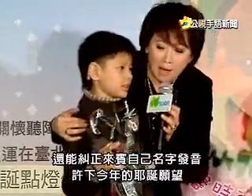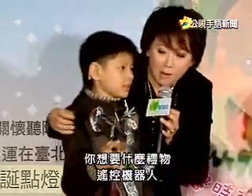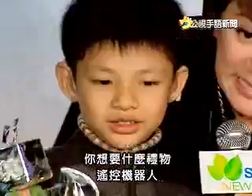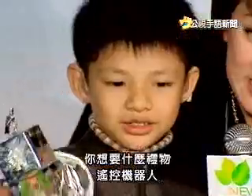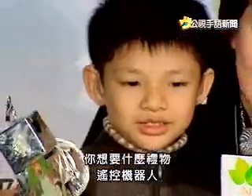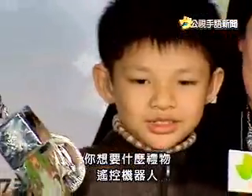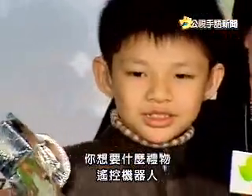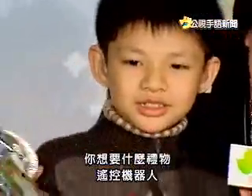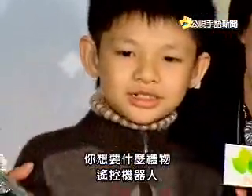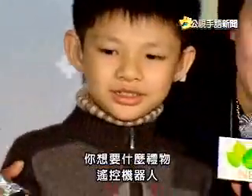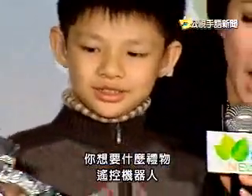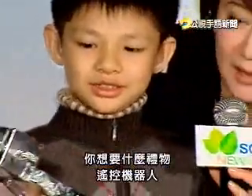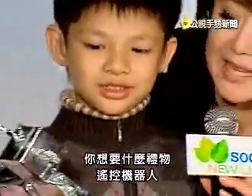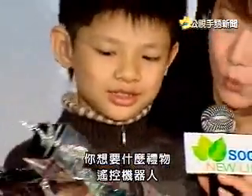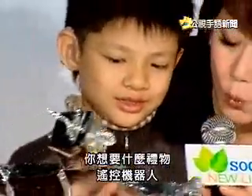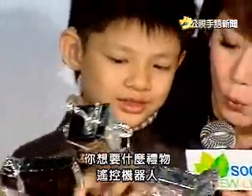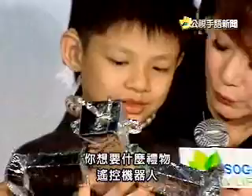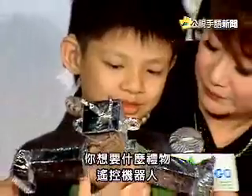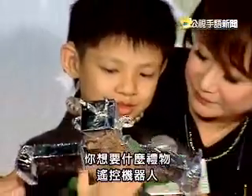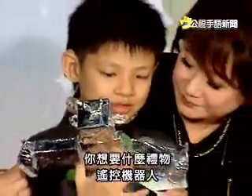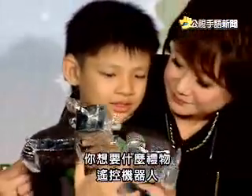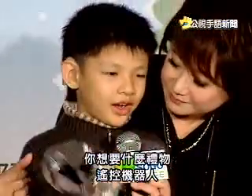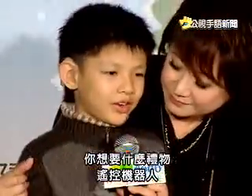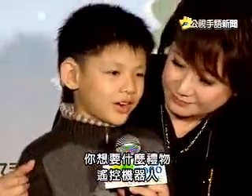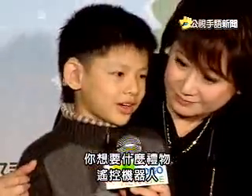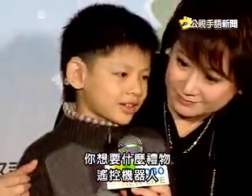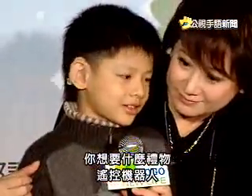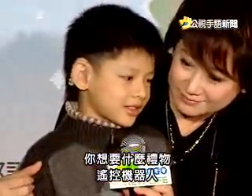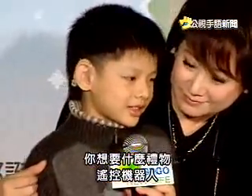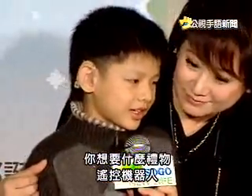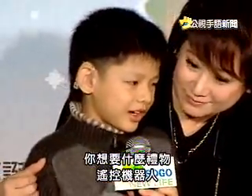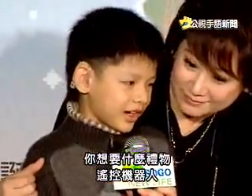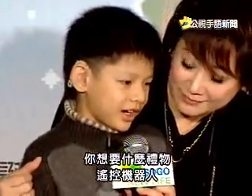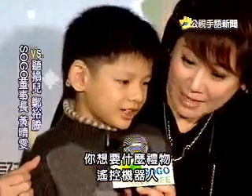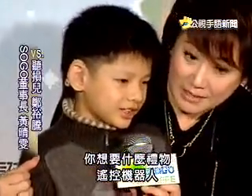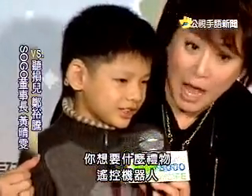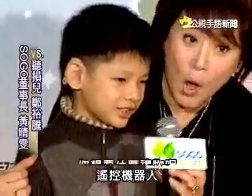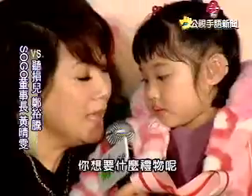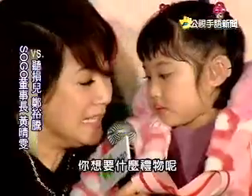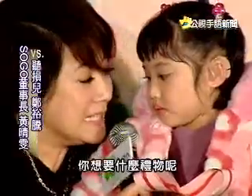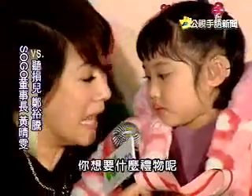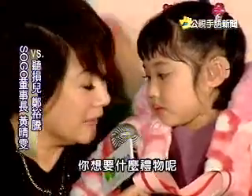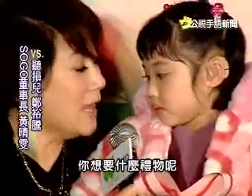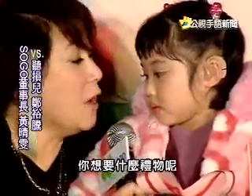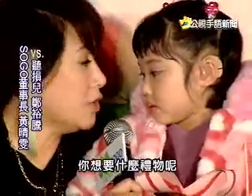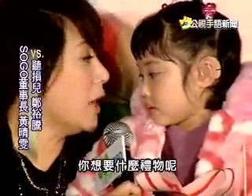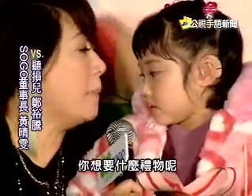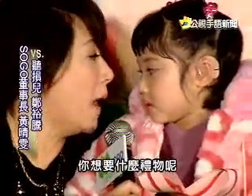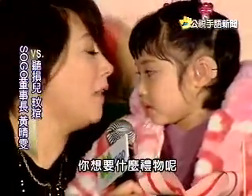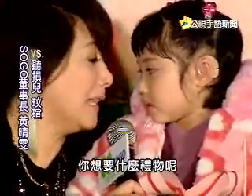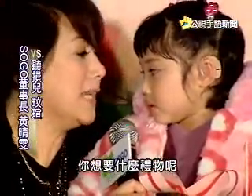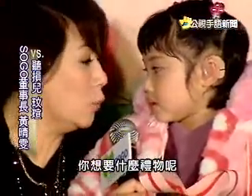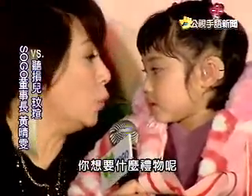你想要什么礼物？ 遥控机器人。 你想要什么礼物